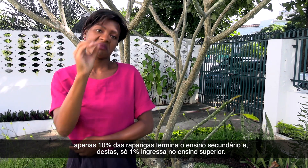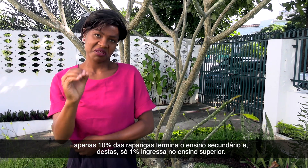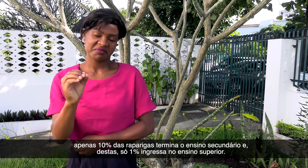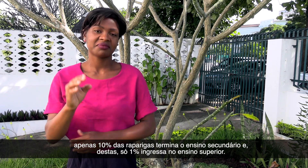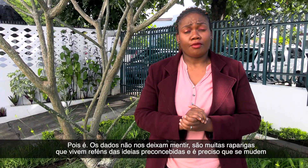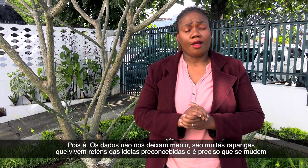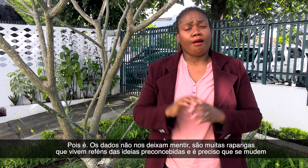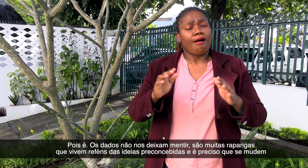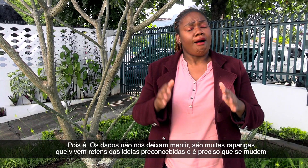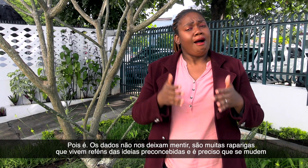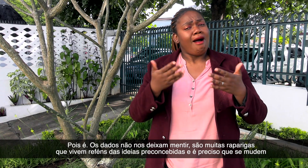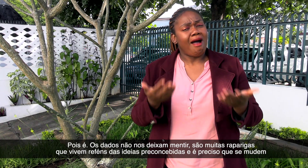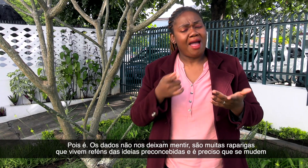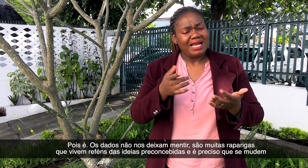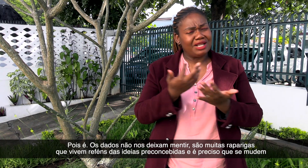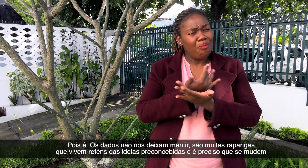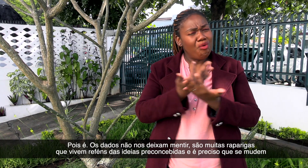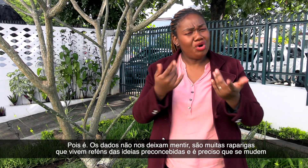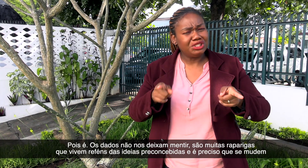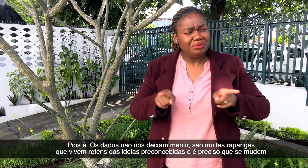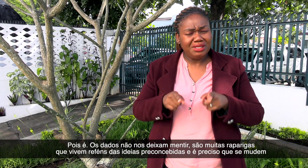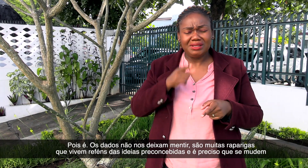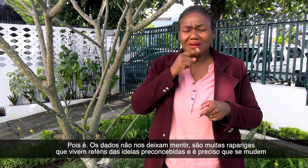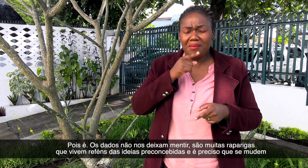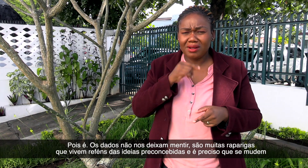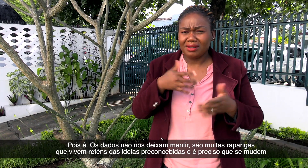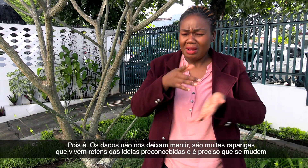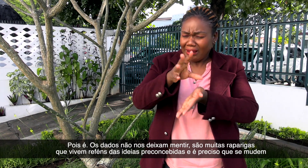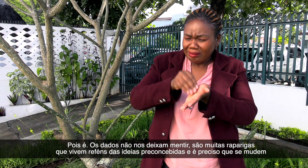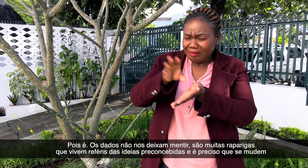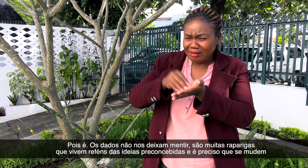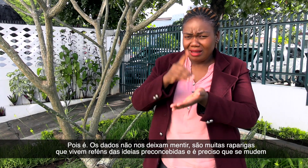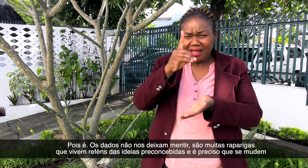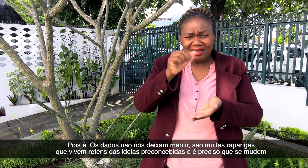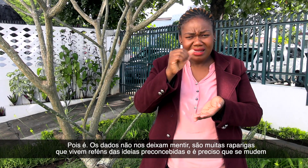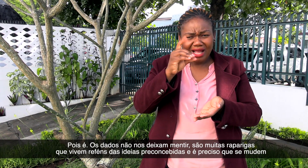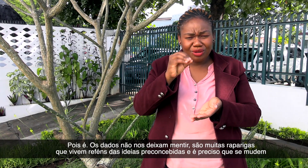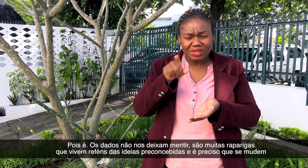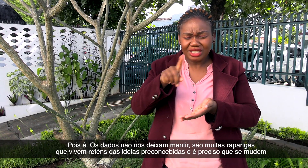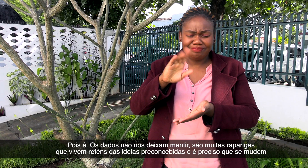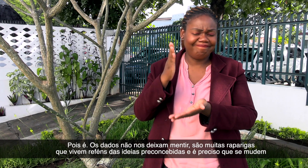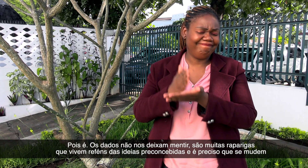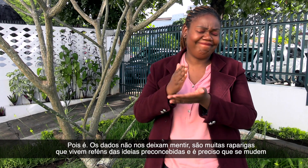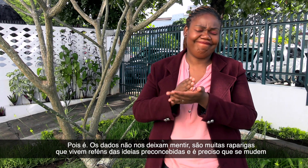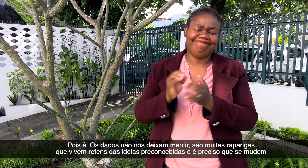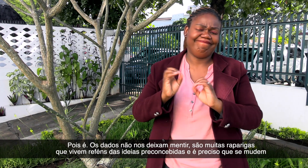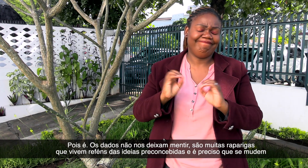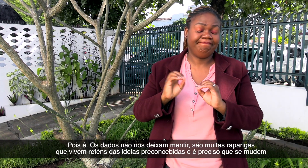Pois é, os dados não nos deixam mentir. São muitas raparigas que vivem reféns das ideias preconcebidas